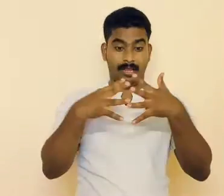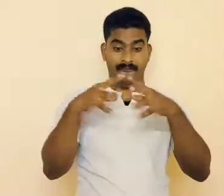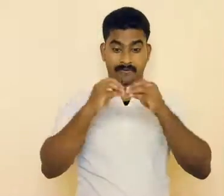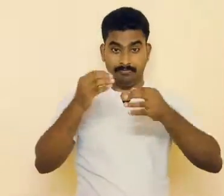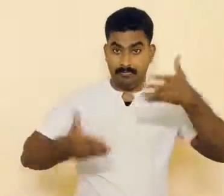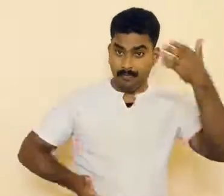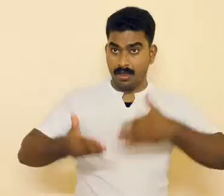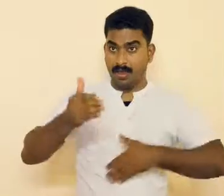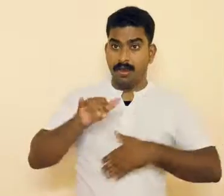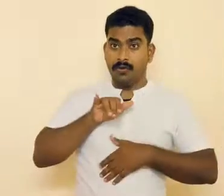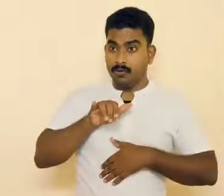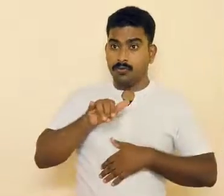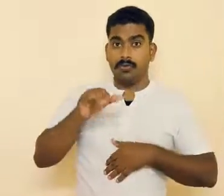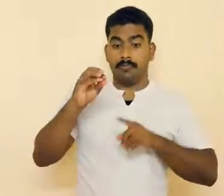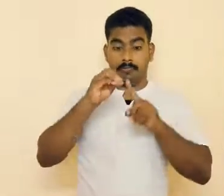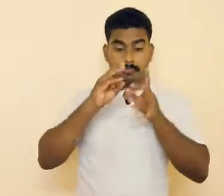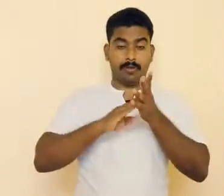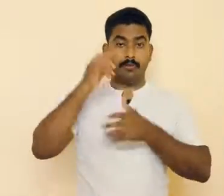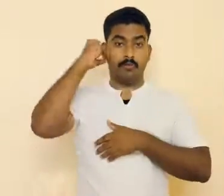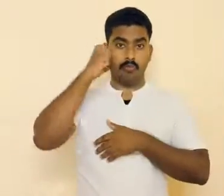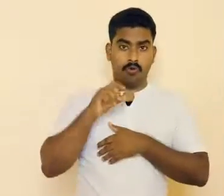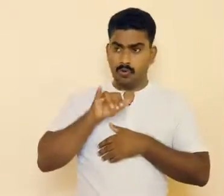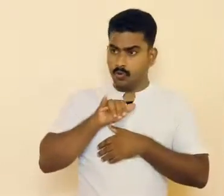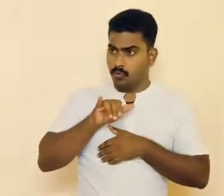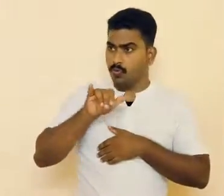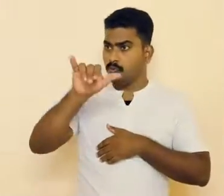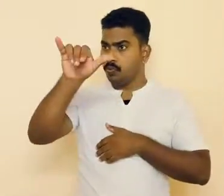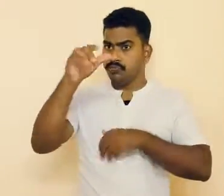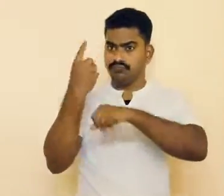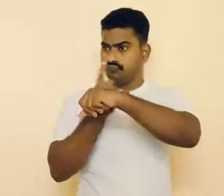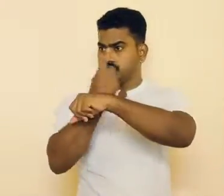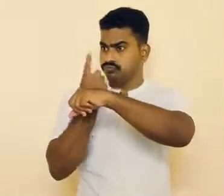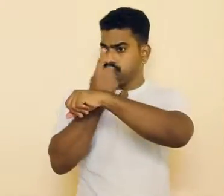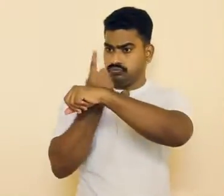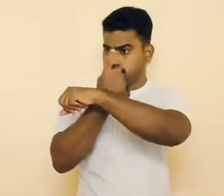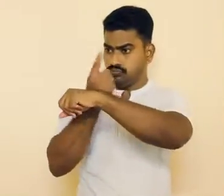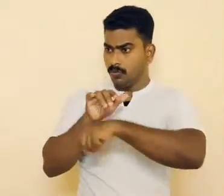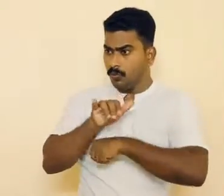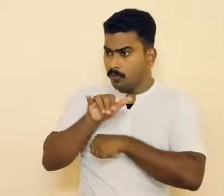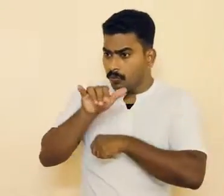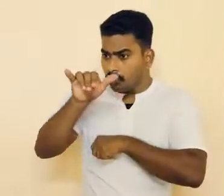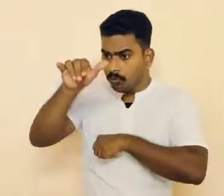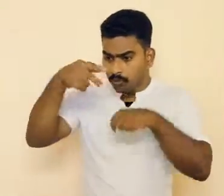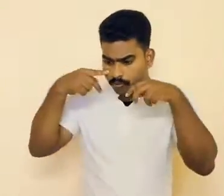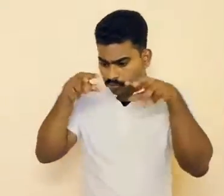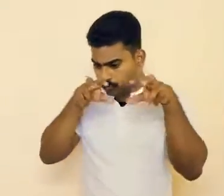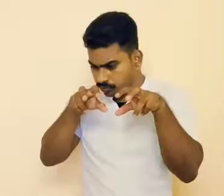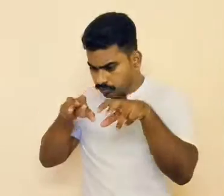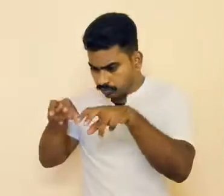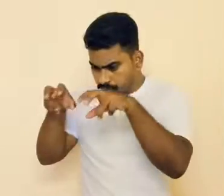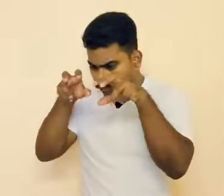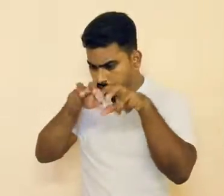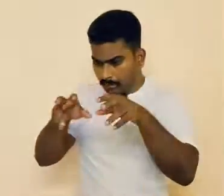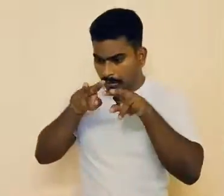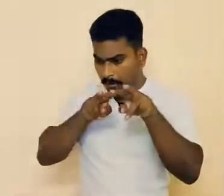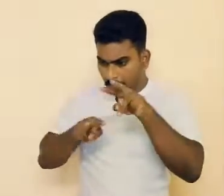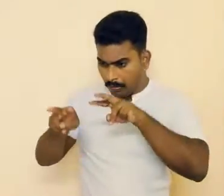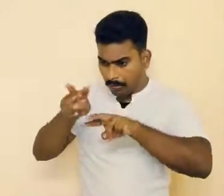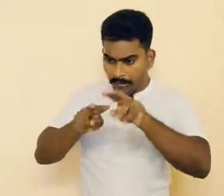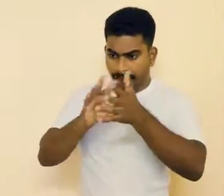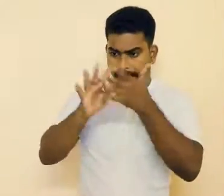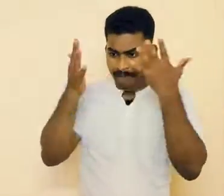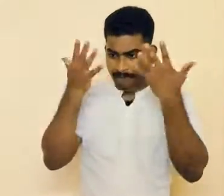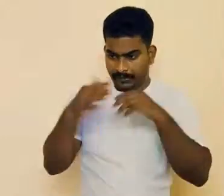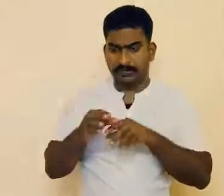പ്രധാനമന്ത്രി ആകാശ നിരീക്ഷണം നടത്തി. പശ്ചിമ ബംഗാളിന് 1000 കോടി രൂപ സഹായം പ്രഖ്യാപിച്ചു. ദുരന്തത്തിൽ